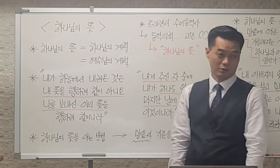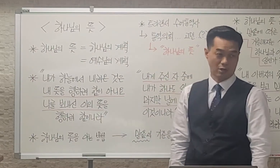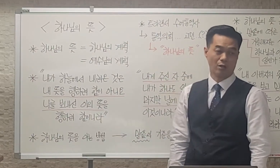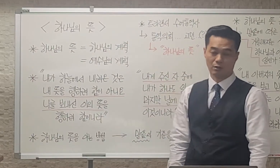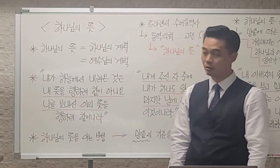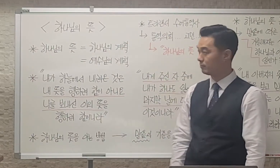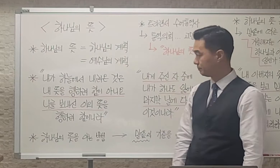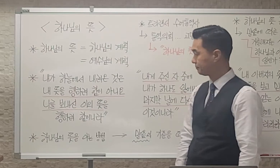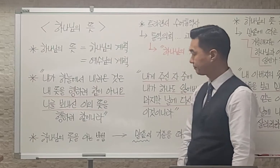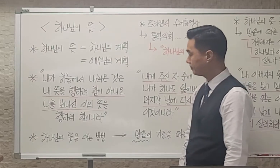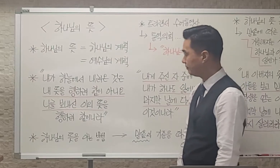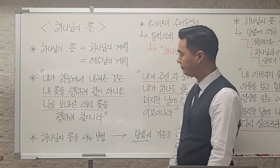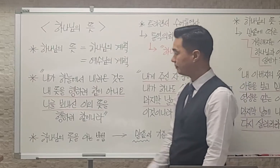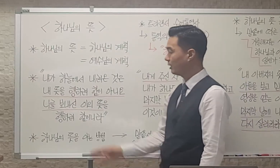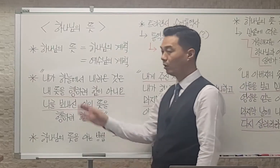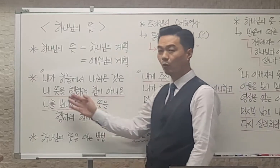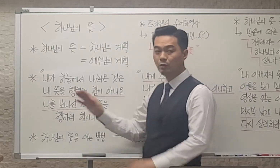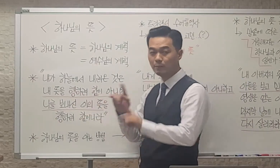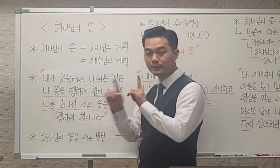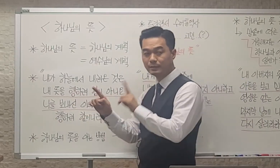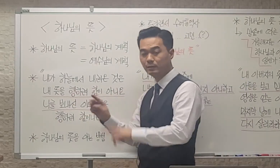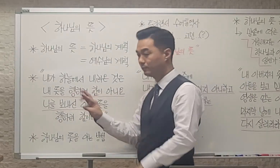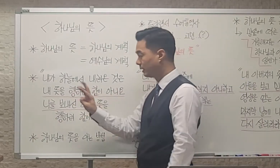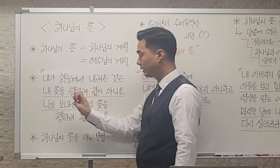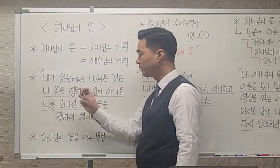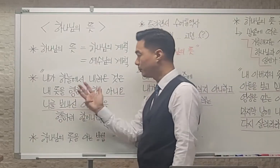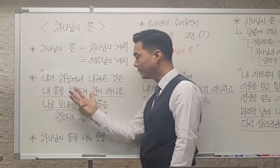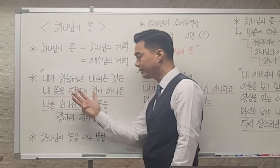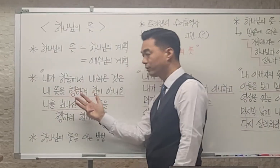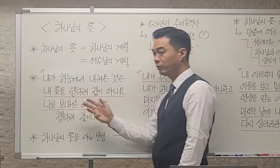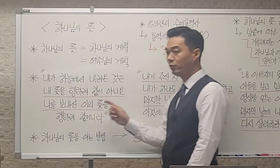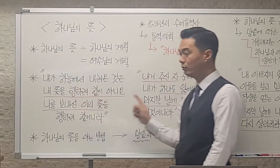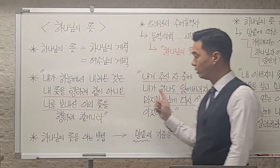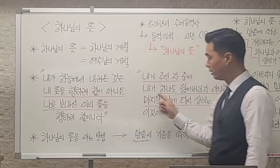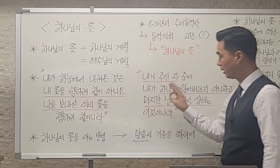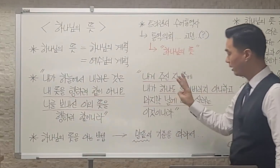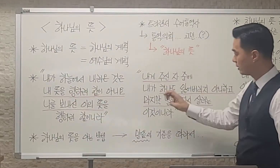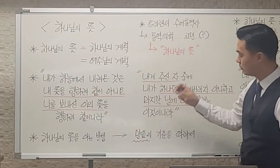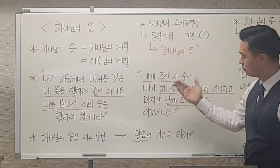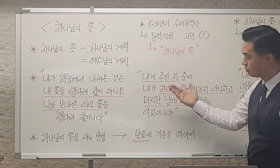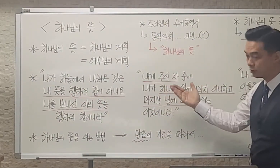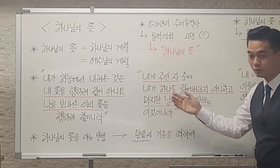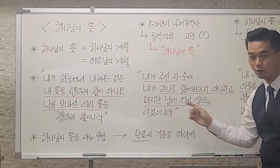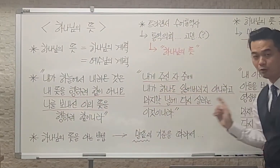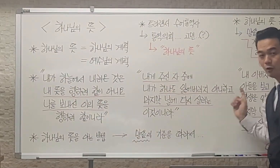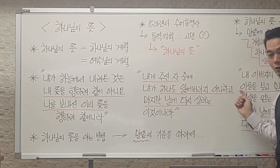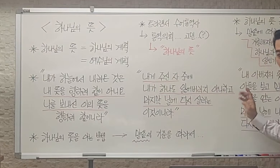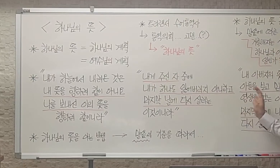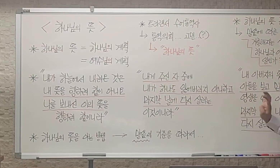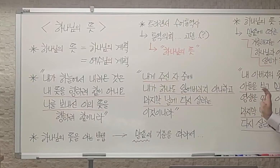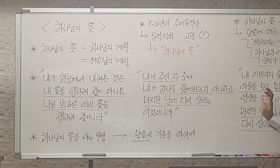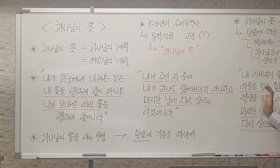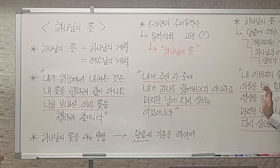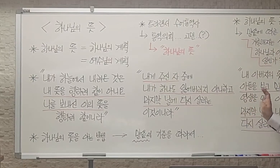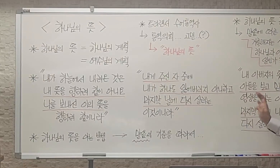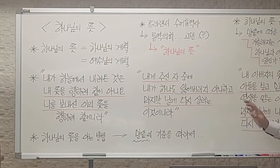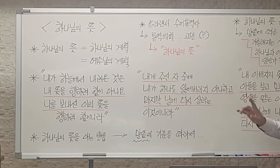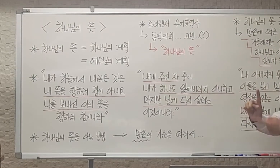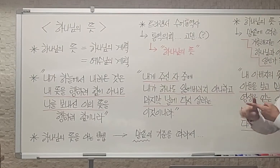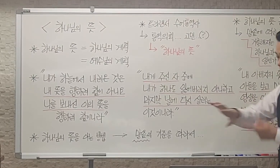그죠? 오늘 말씀 38절이고요. 이게 39절이고요. 요거 40절이에요. 그대로